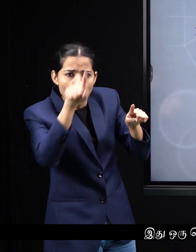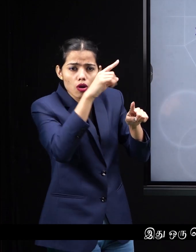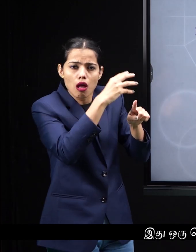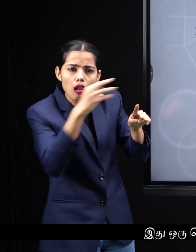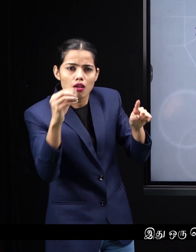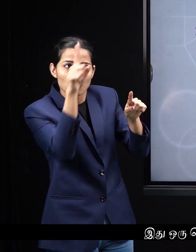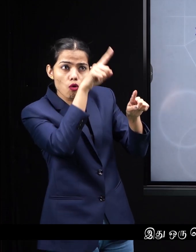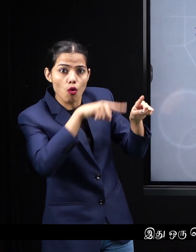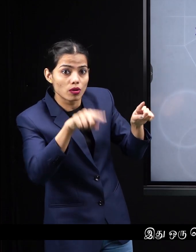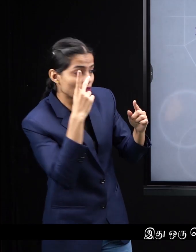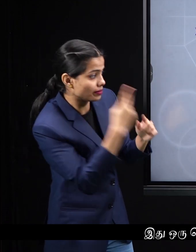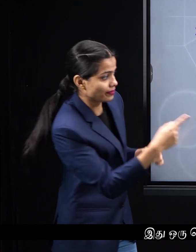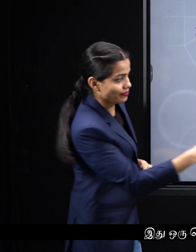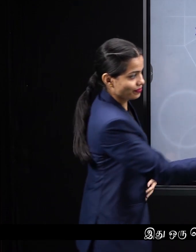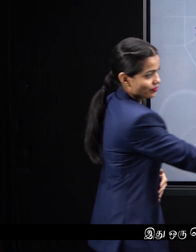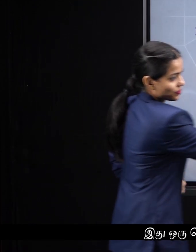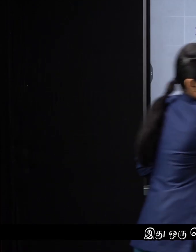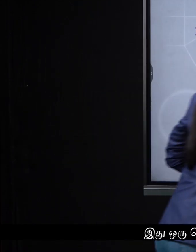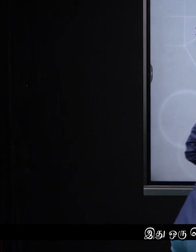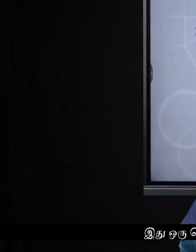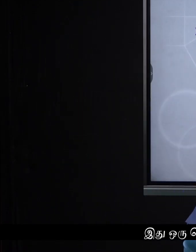சிறிய பிரிவாக இருக்கலாம்.